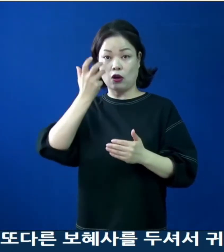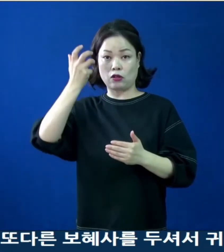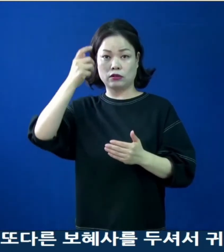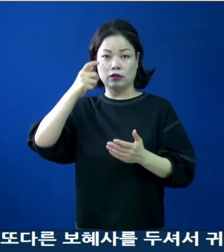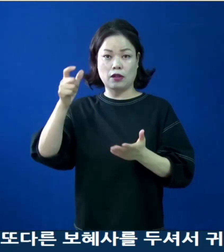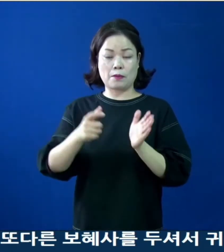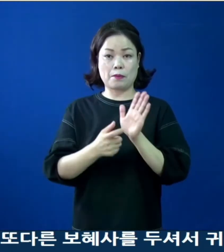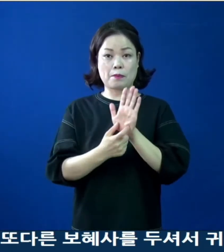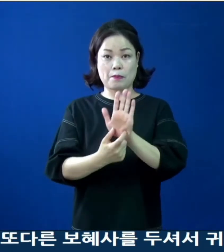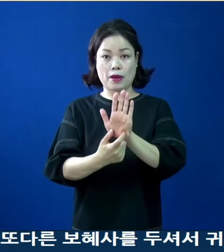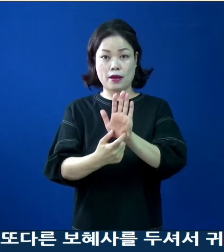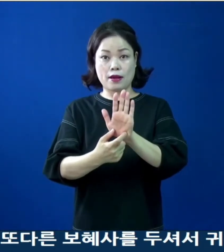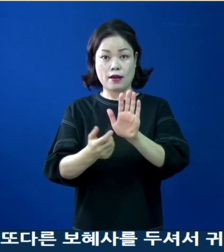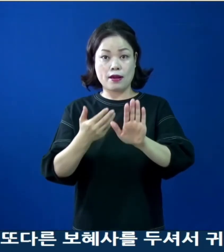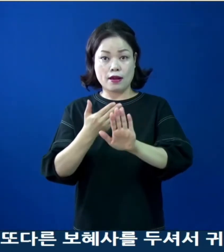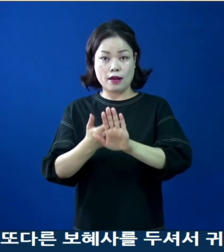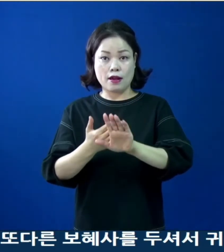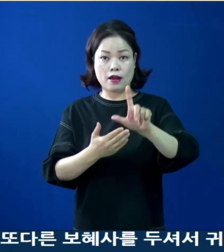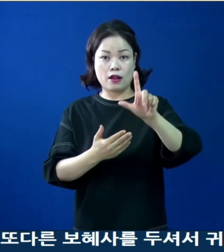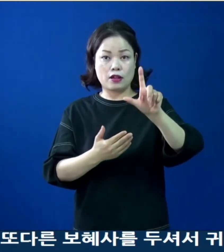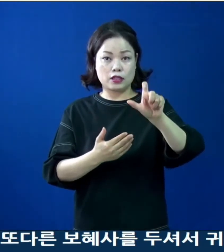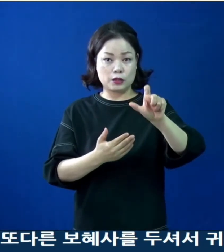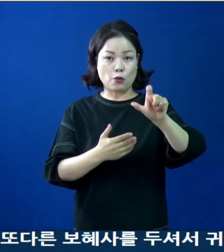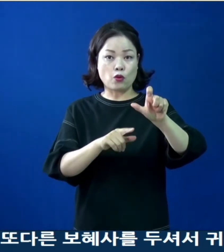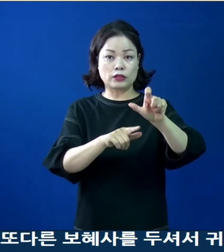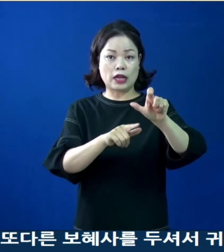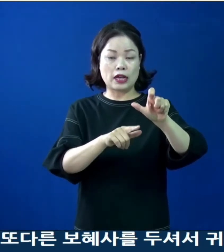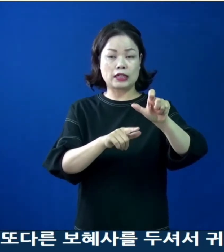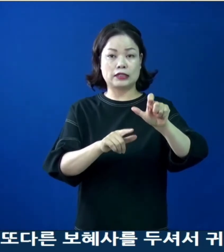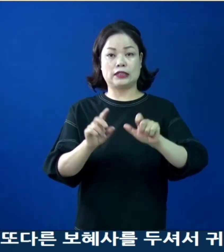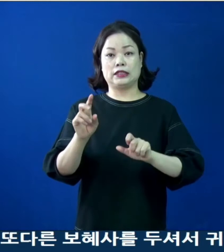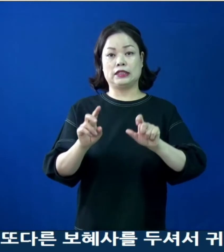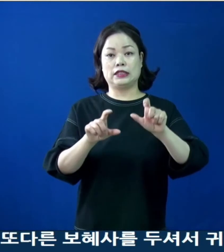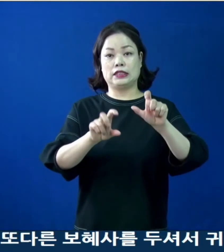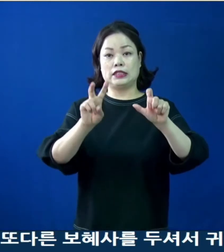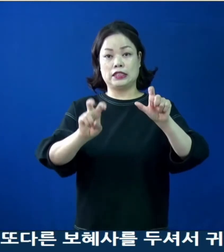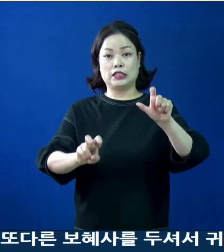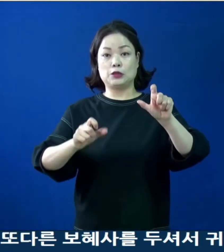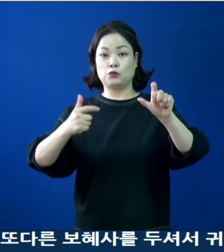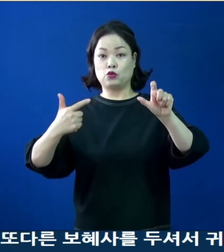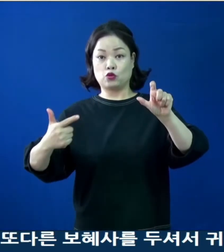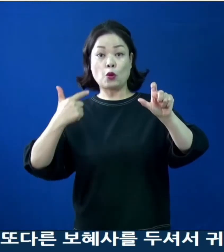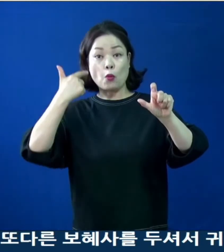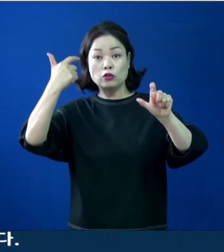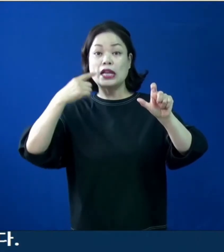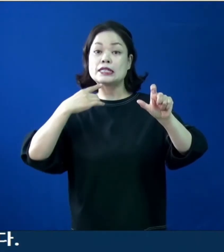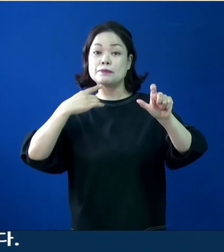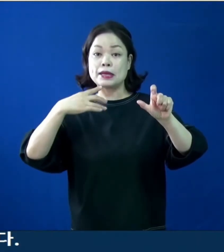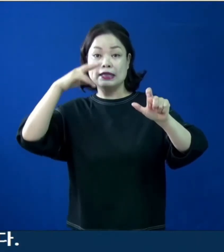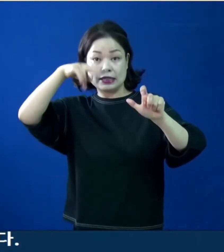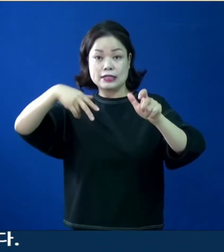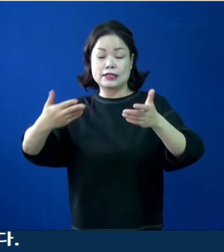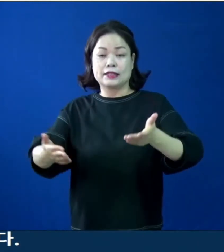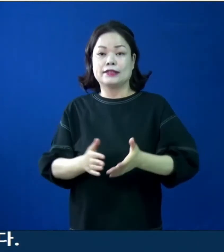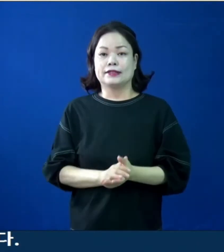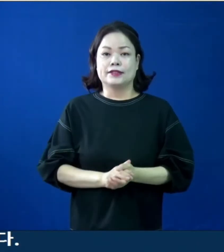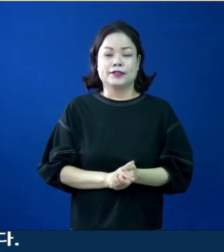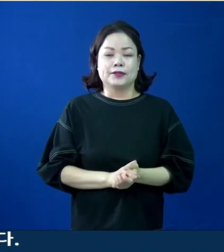표기가 달라집니다. 요한복음 15장 말씀, 15장 26절의 말씀을 제가 읽어드릴 테니까 눈으로 확인해